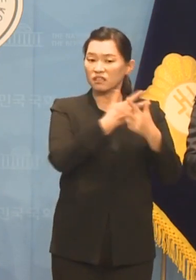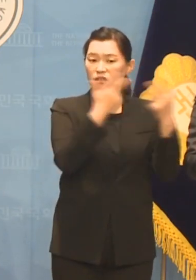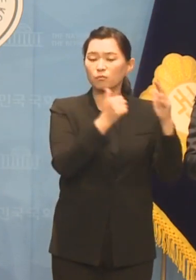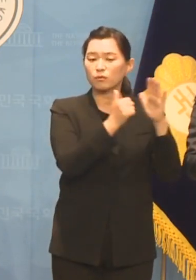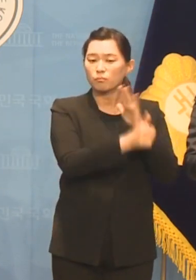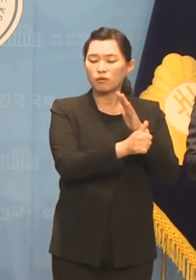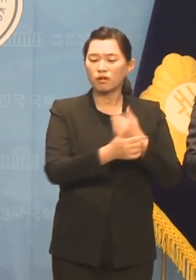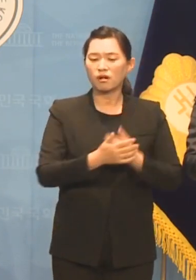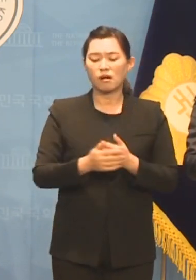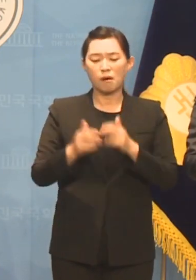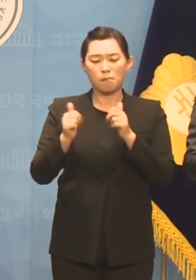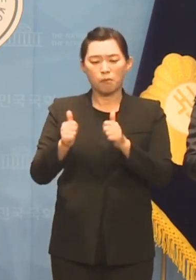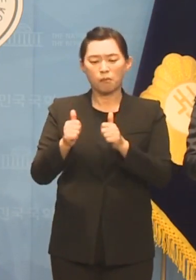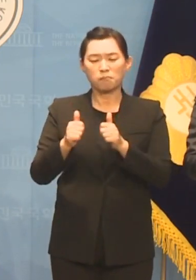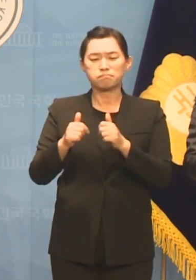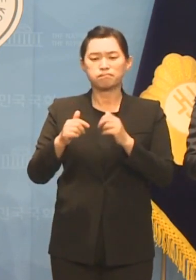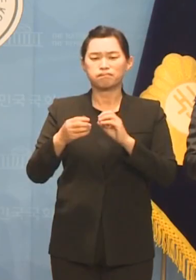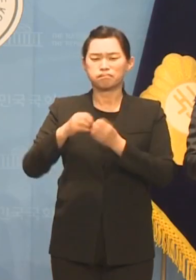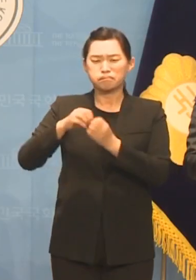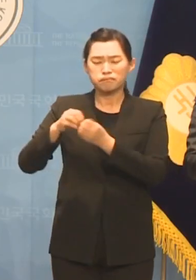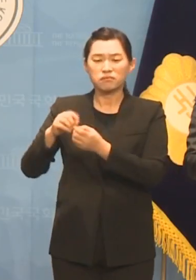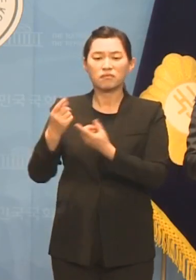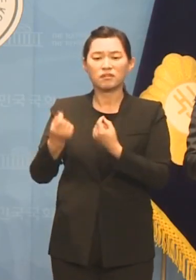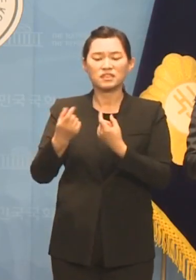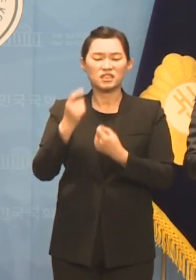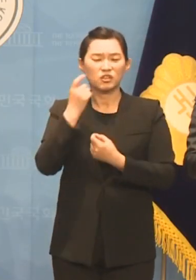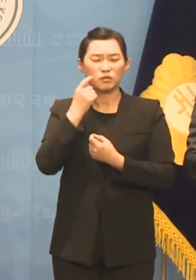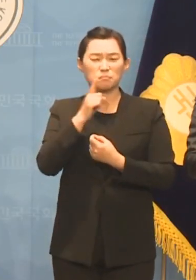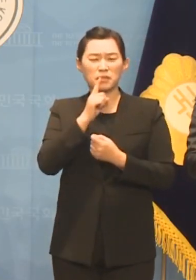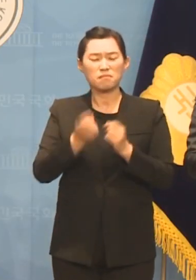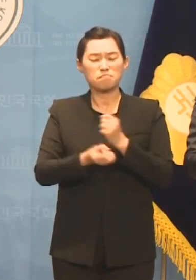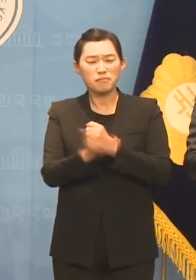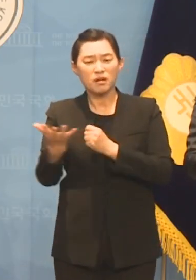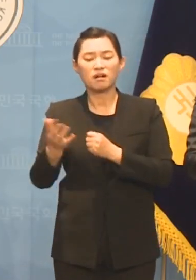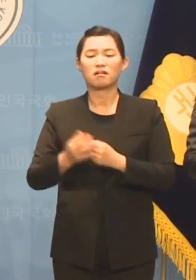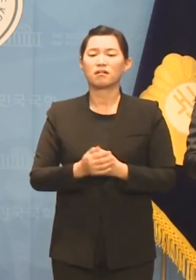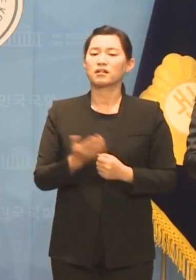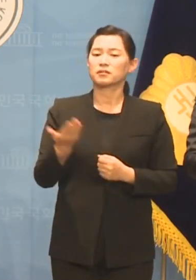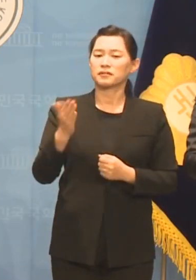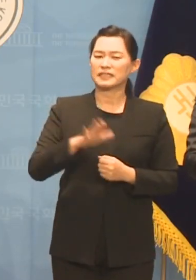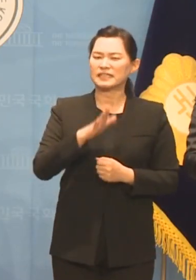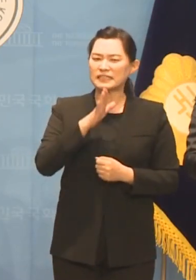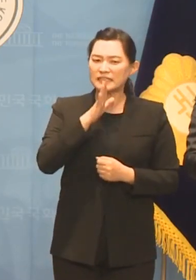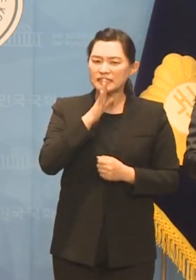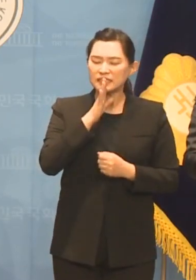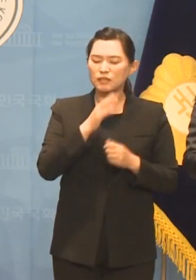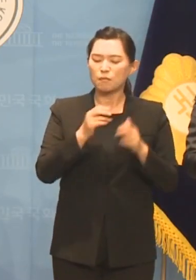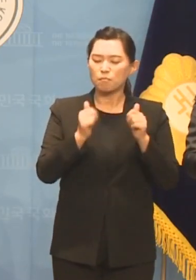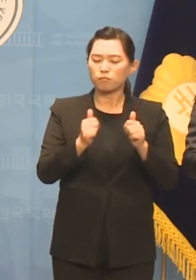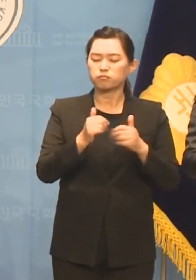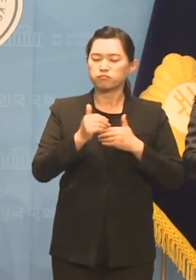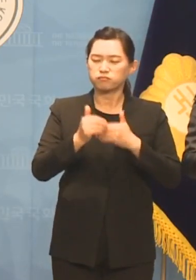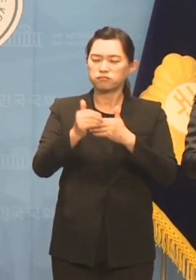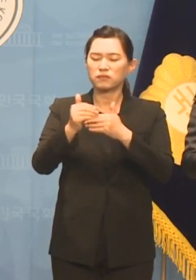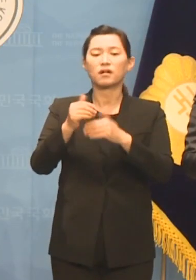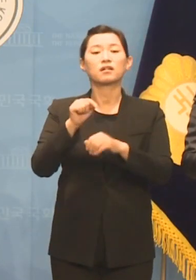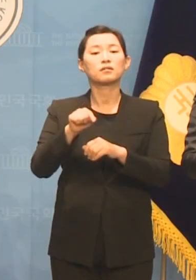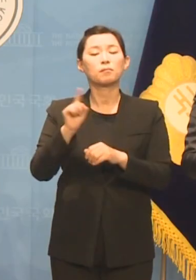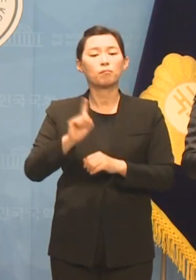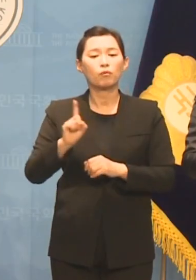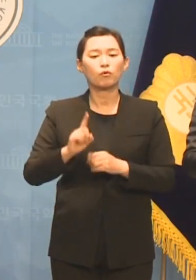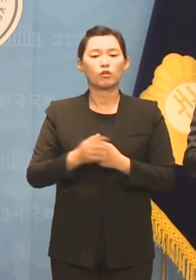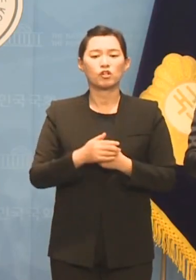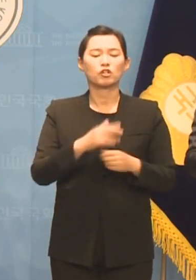대표가 사법 절차를 교란한 것처럼 왜곡하며 허위 사실을 유포하고 있습니다. 그러나 실제 사법 절차를 지연시키고 교란하는 것은 다름